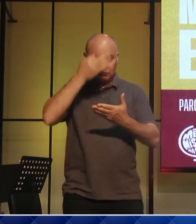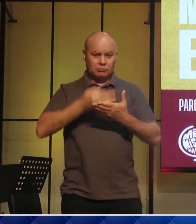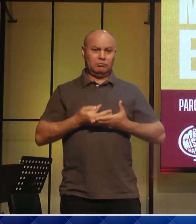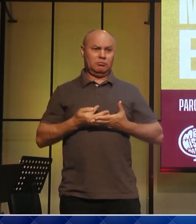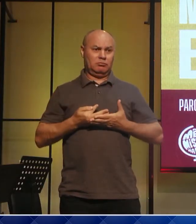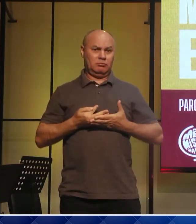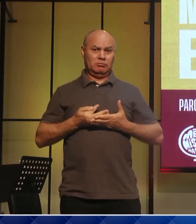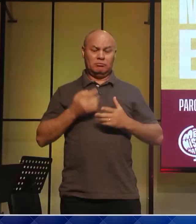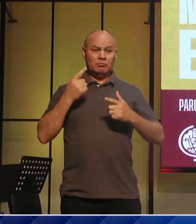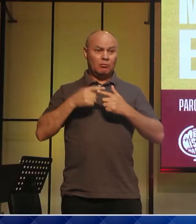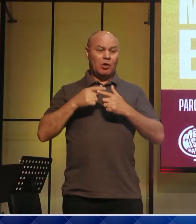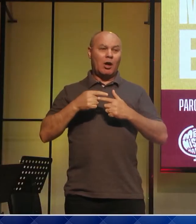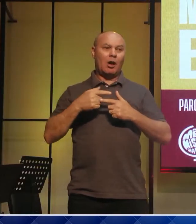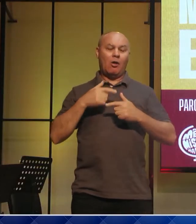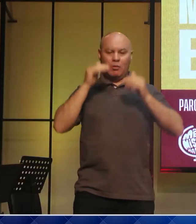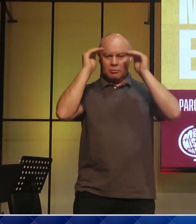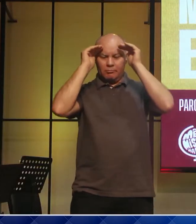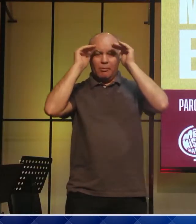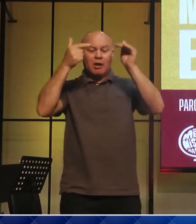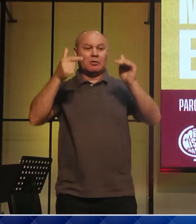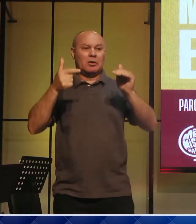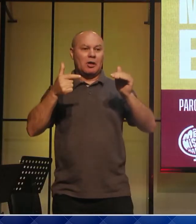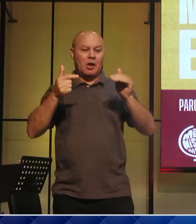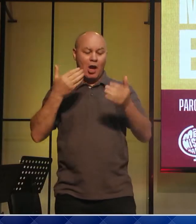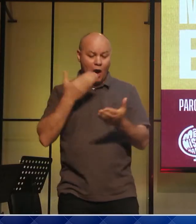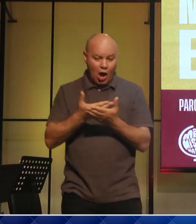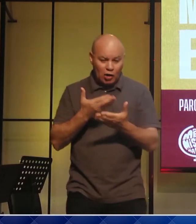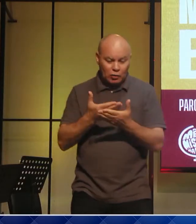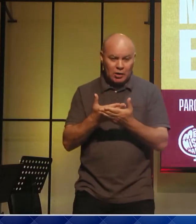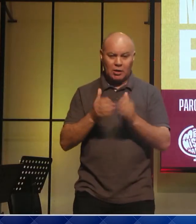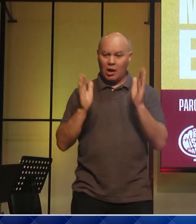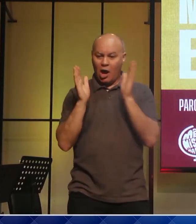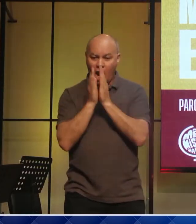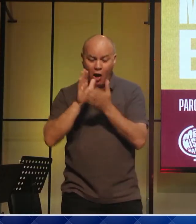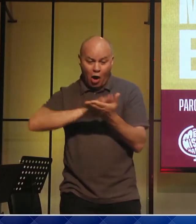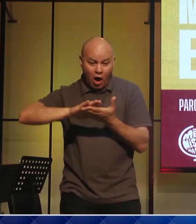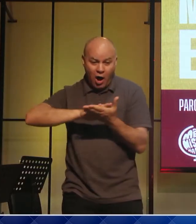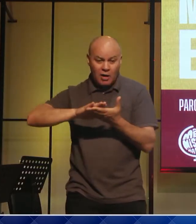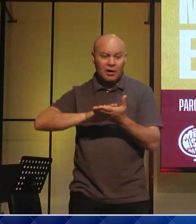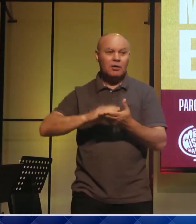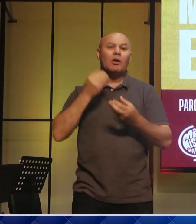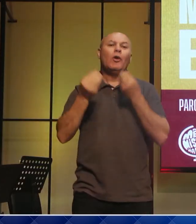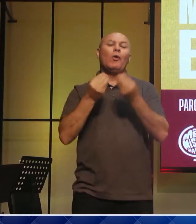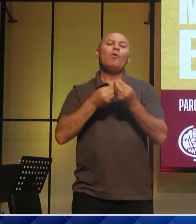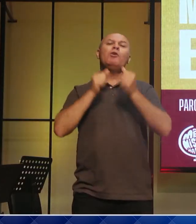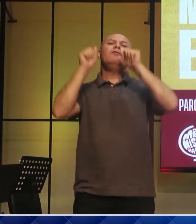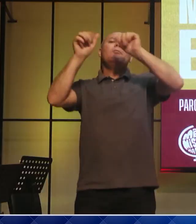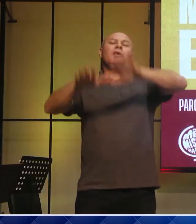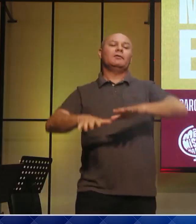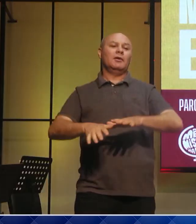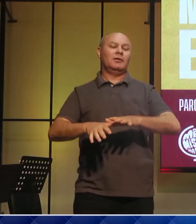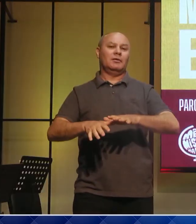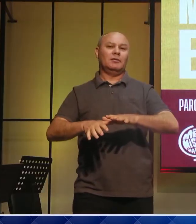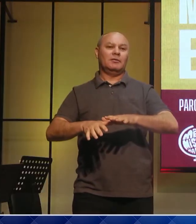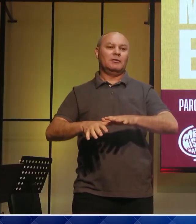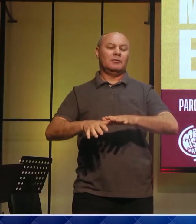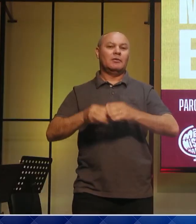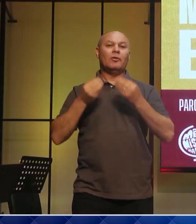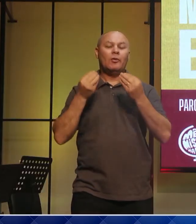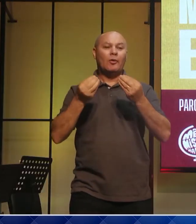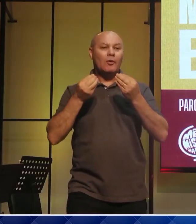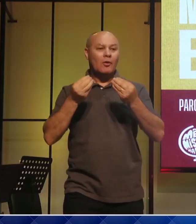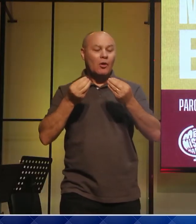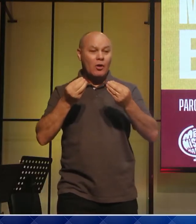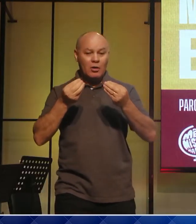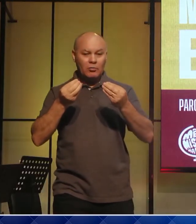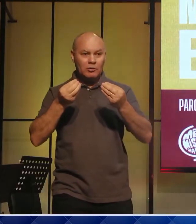como devo. E os milagres não vão acontecer. Porque o Disney ainda é do Disney. Tem parte do